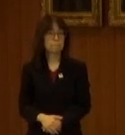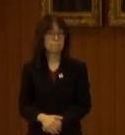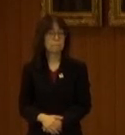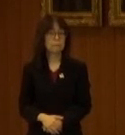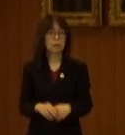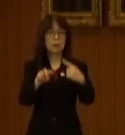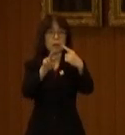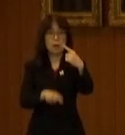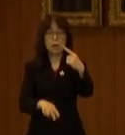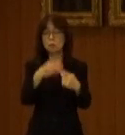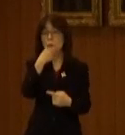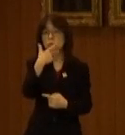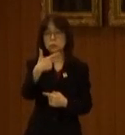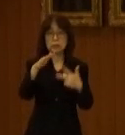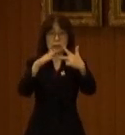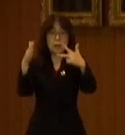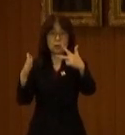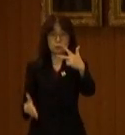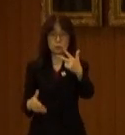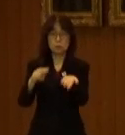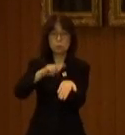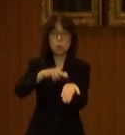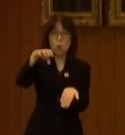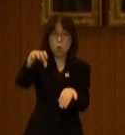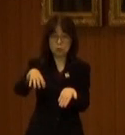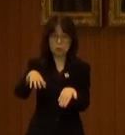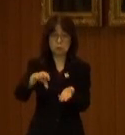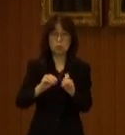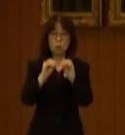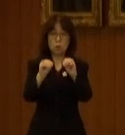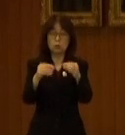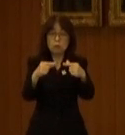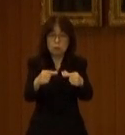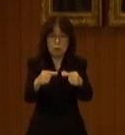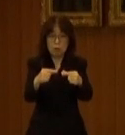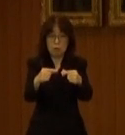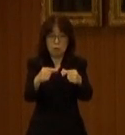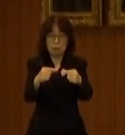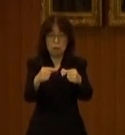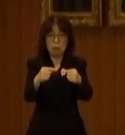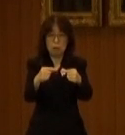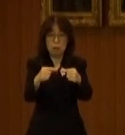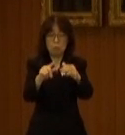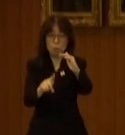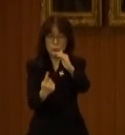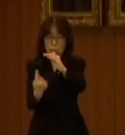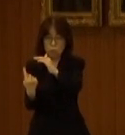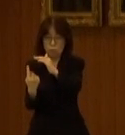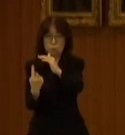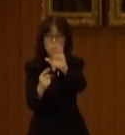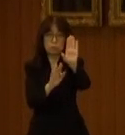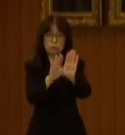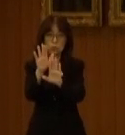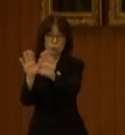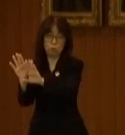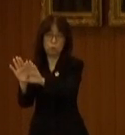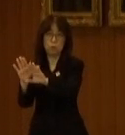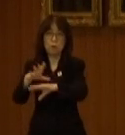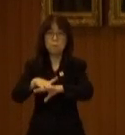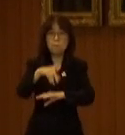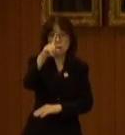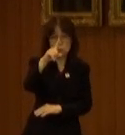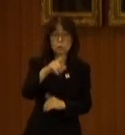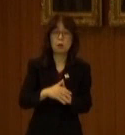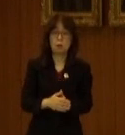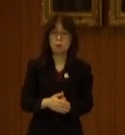介護福祉施設や病院でのクラスターということも発生をしておりますので、まずはこ